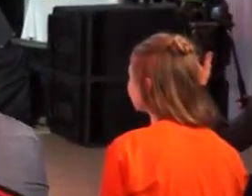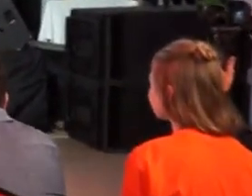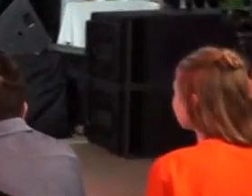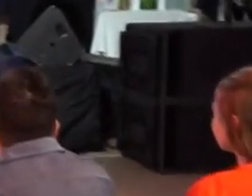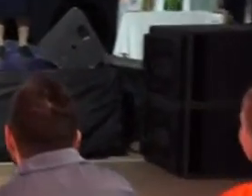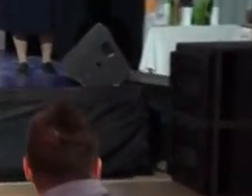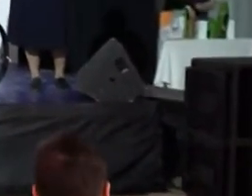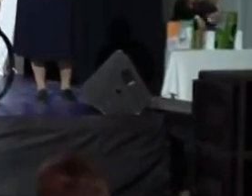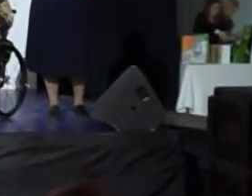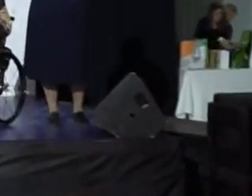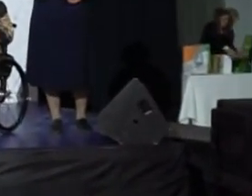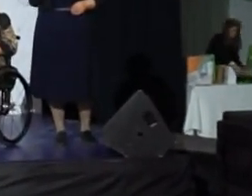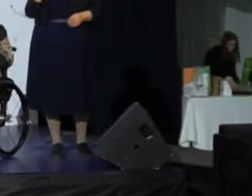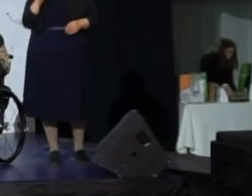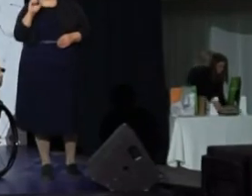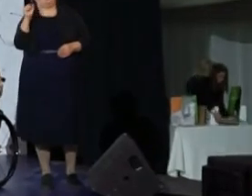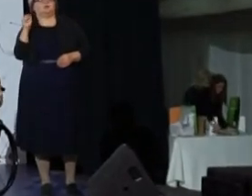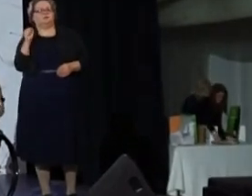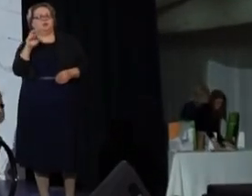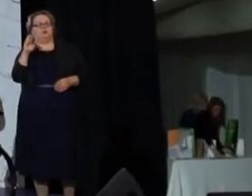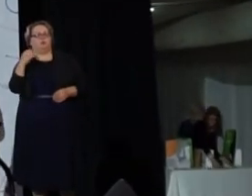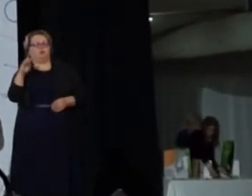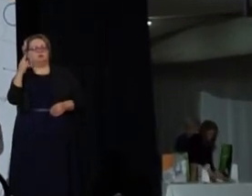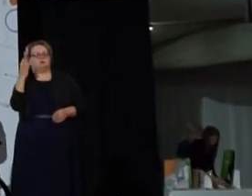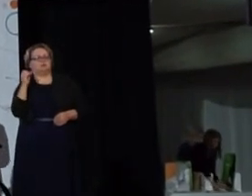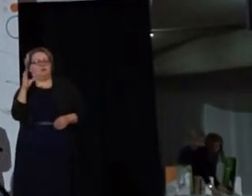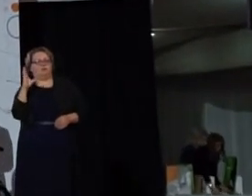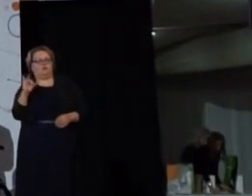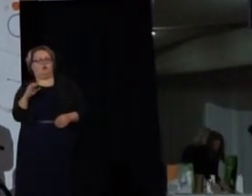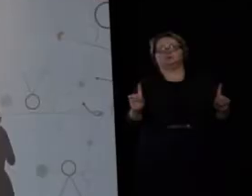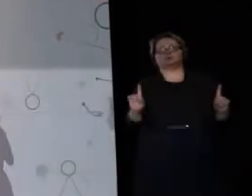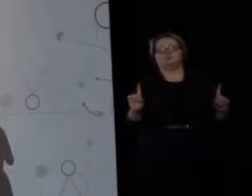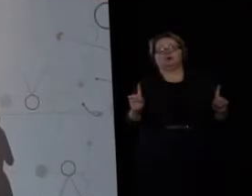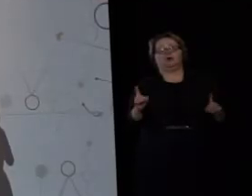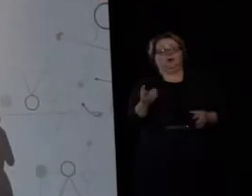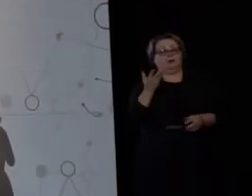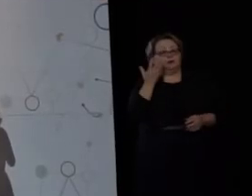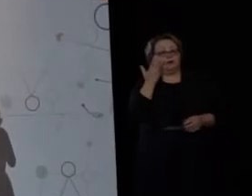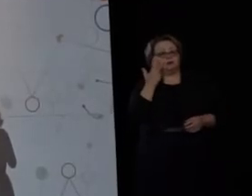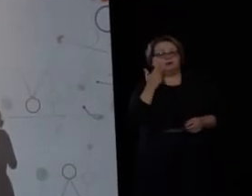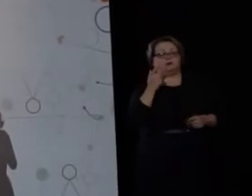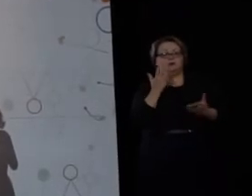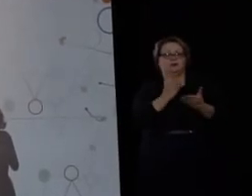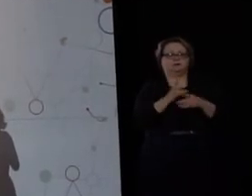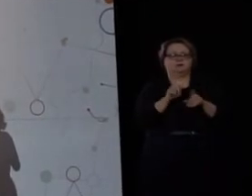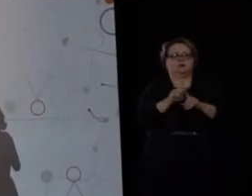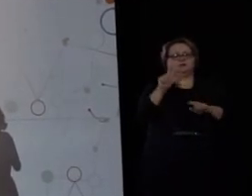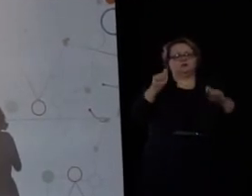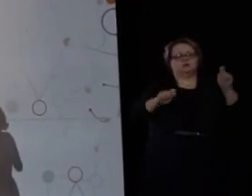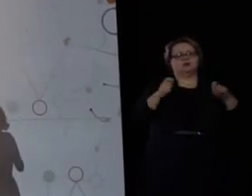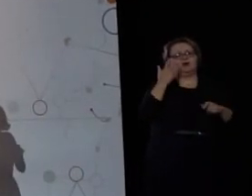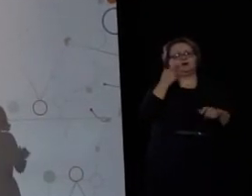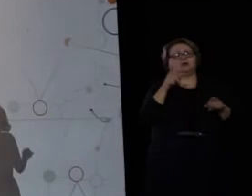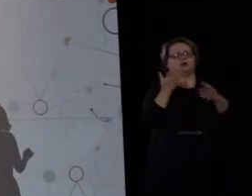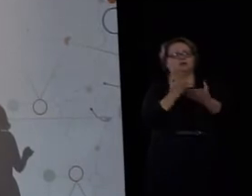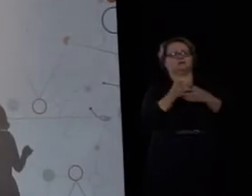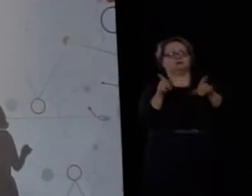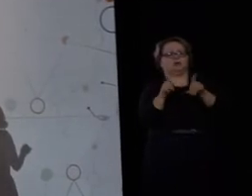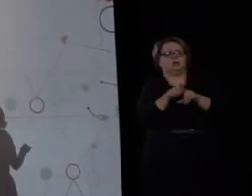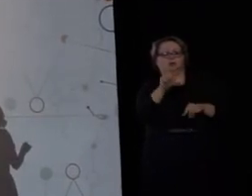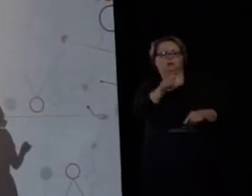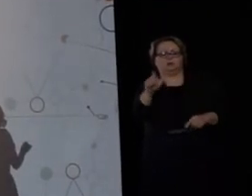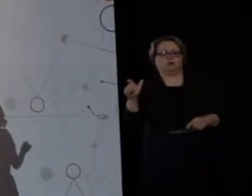инвалидам, созданные инвалидами, либо для людей с инвалидностью. Когда есть такие фестивали, когда есть такие